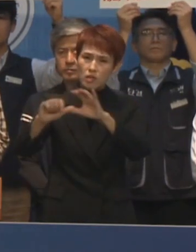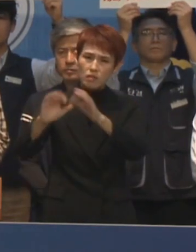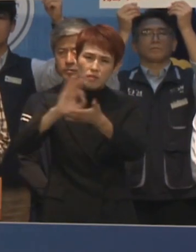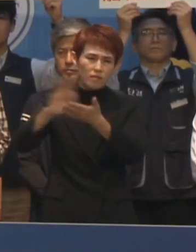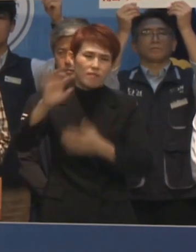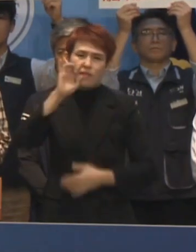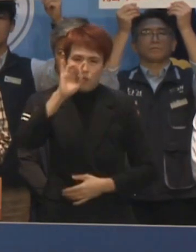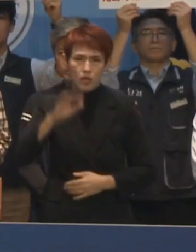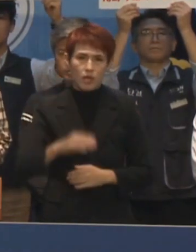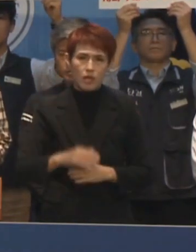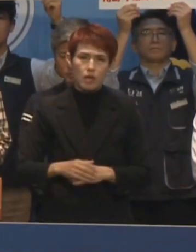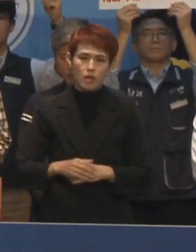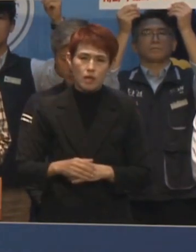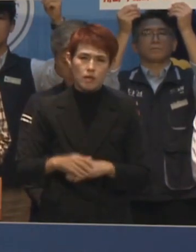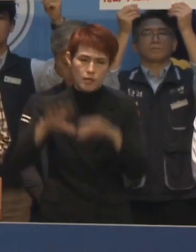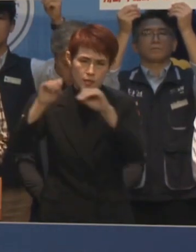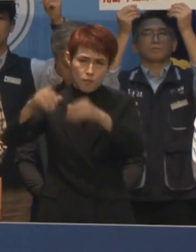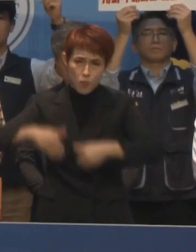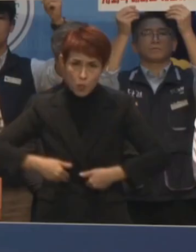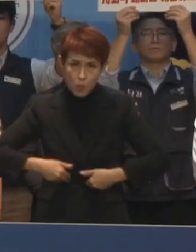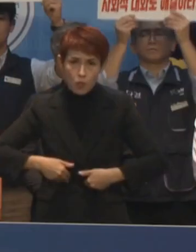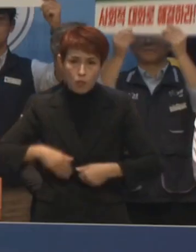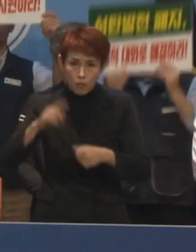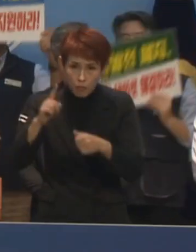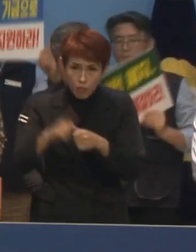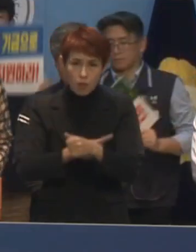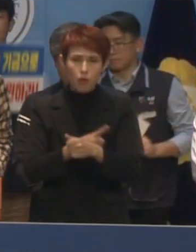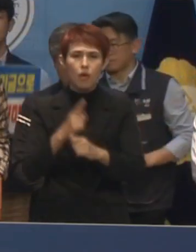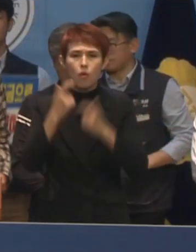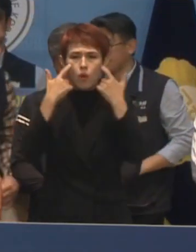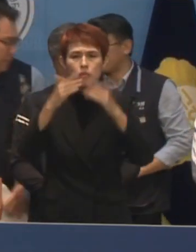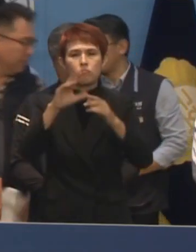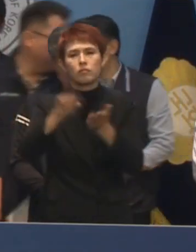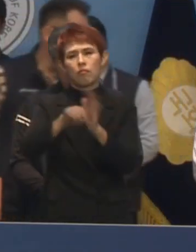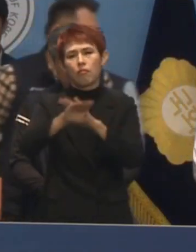이에 대해 명확한 해결책이 필요합니다.